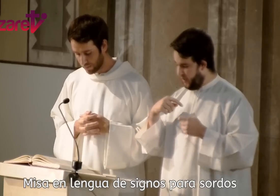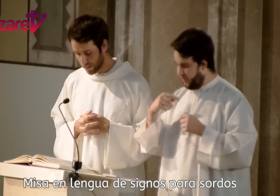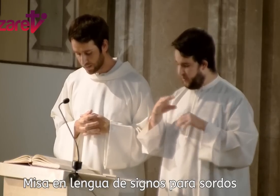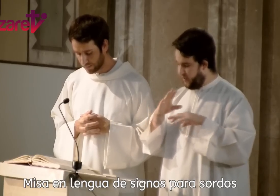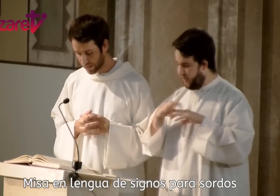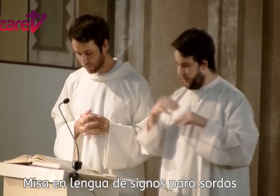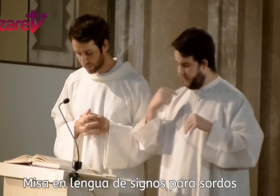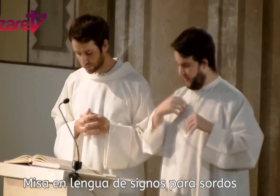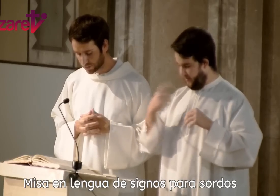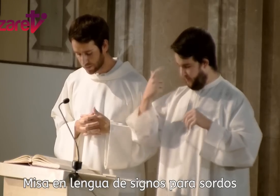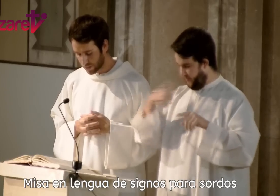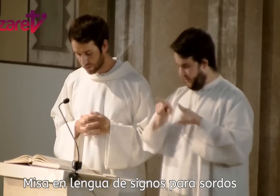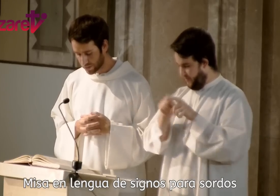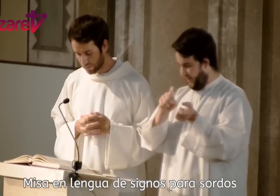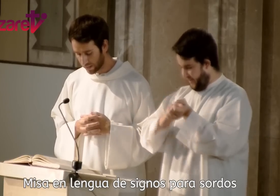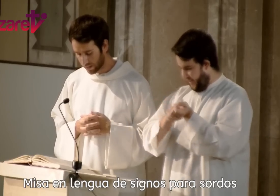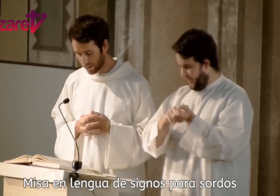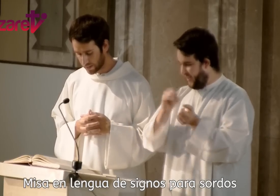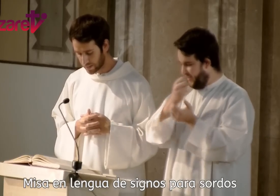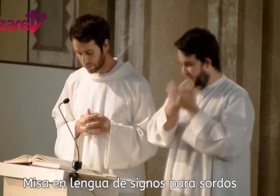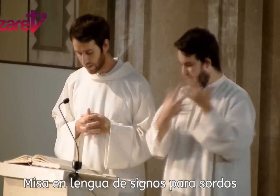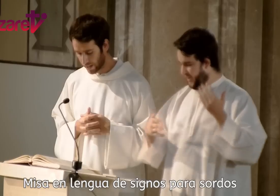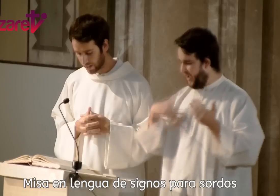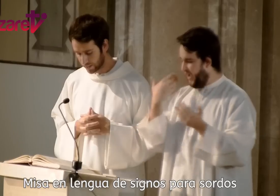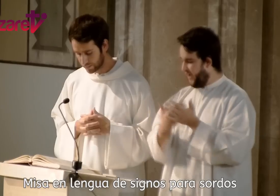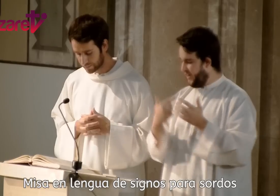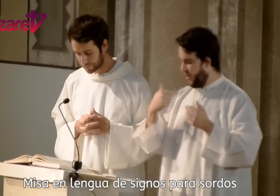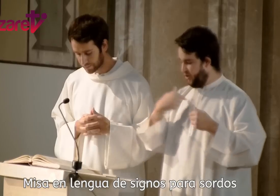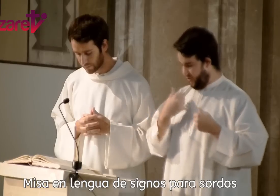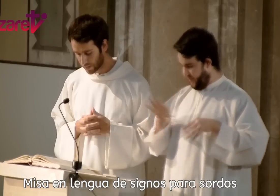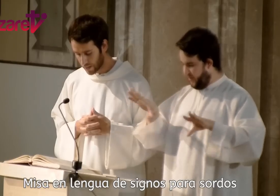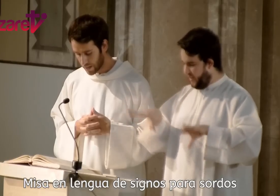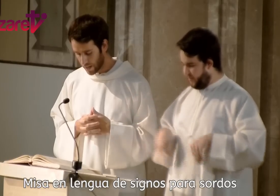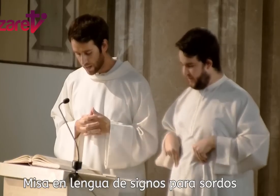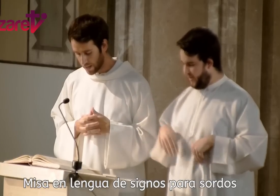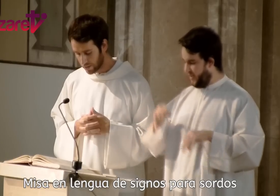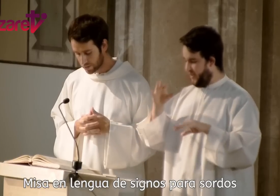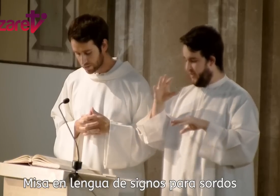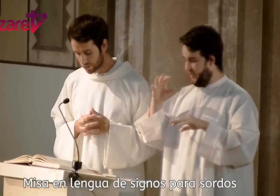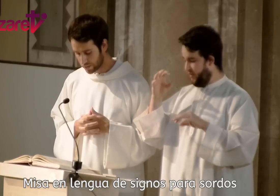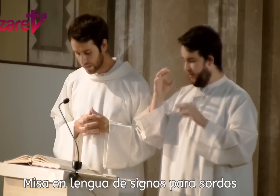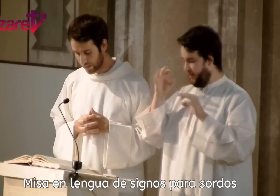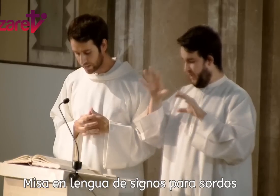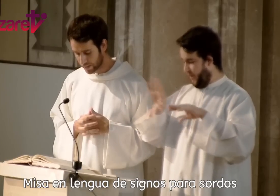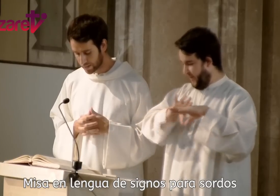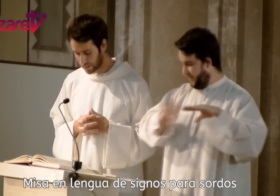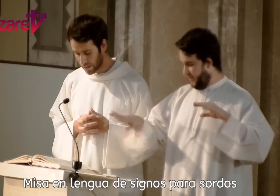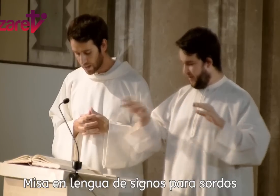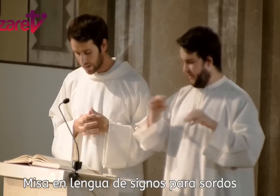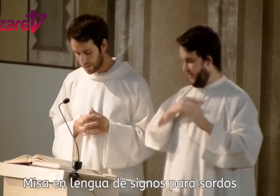bien de mis hermanos, los de mi raza según la carne. Ellos son israelitas, y